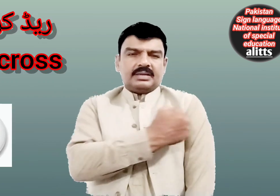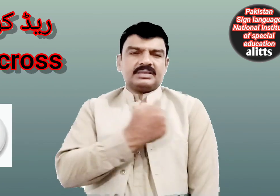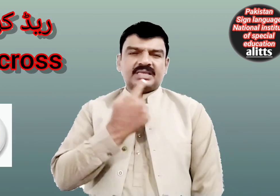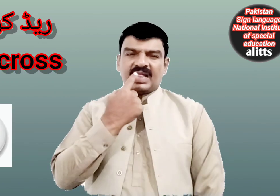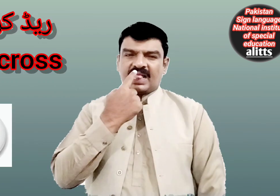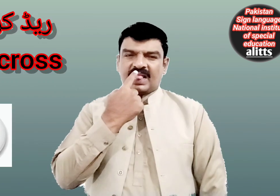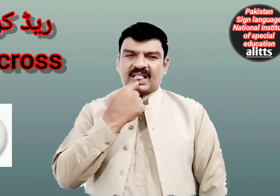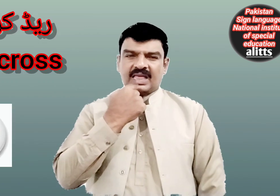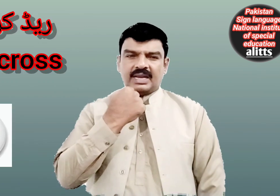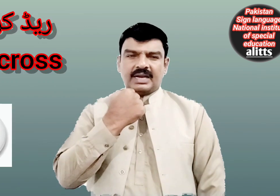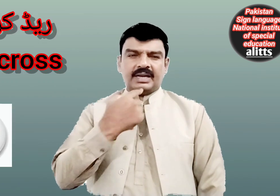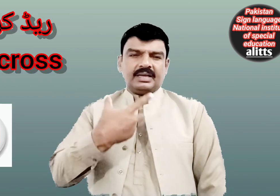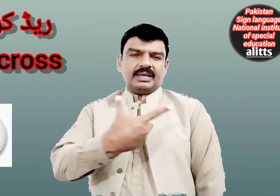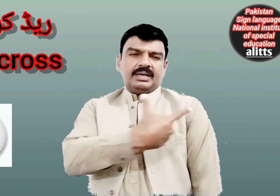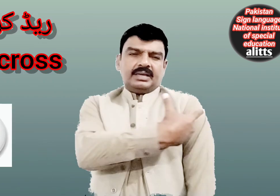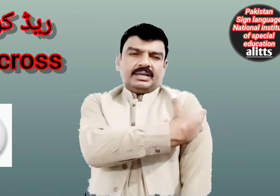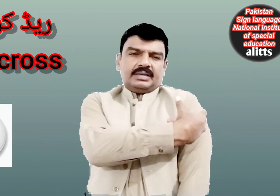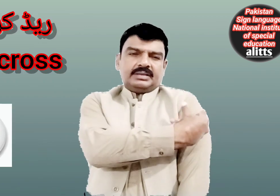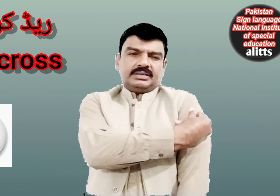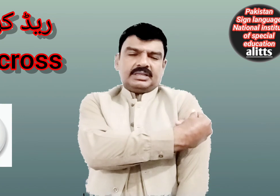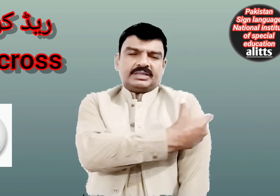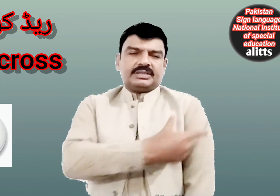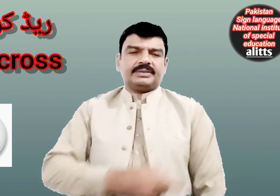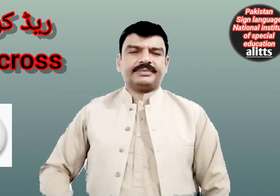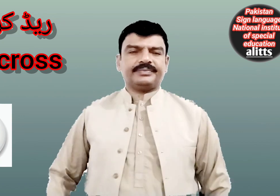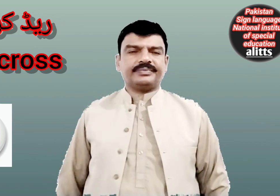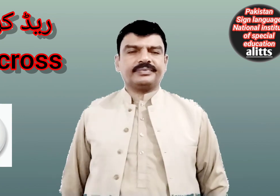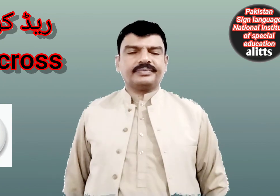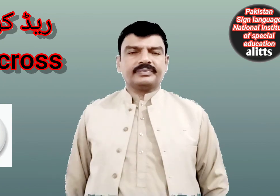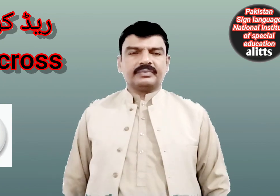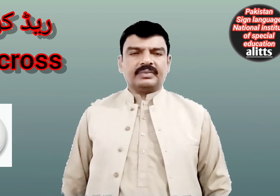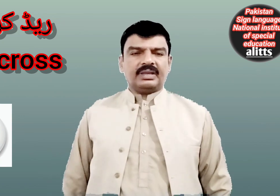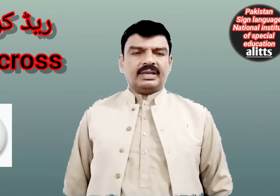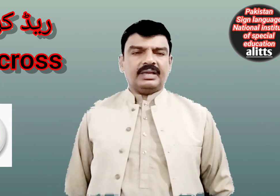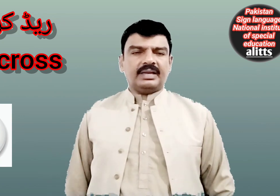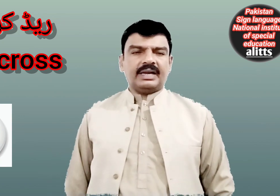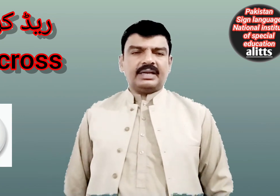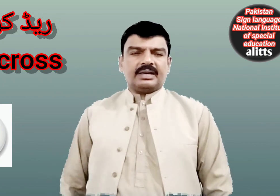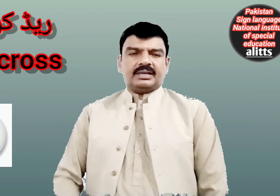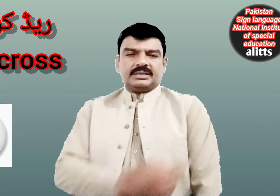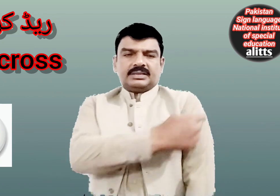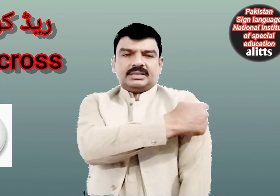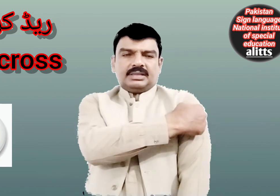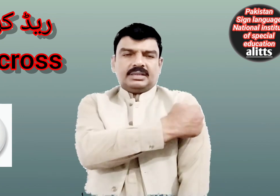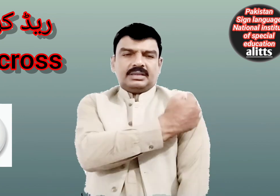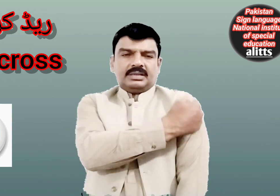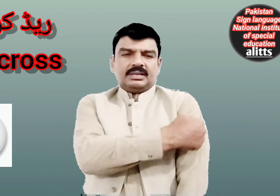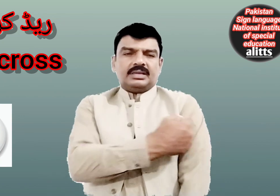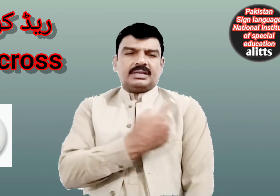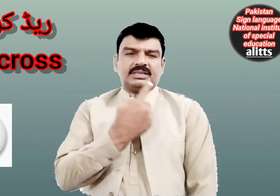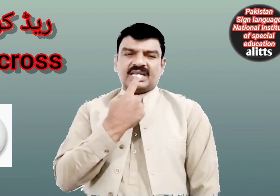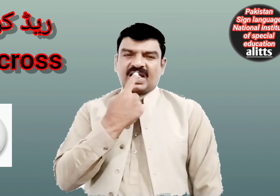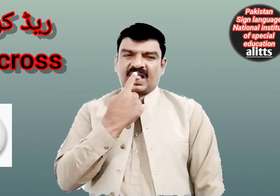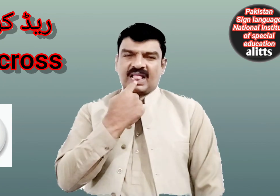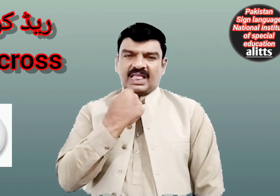क्रॉस रेड इंजेक्शन। रेड क्रॉस, क्रॉस